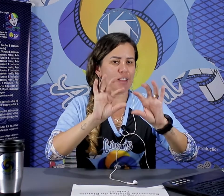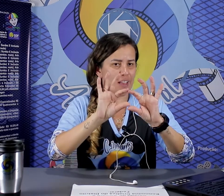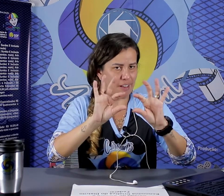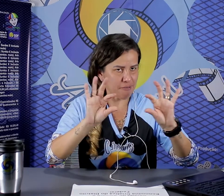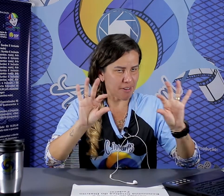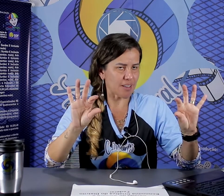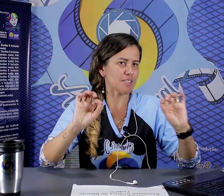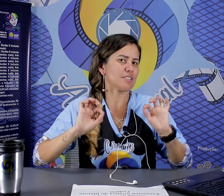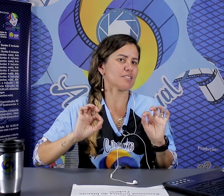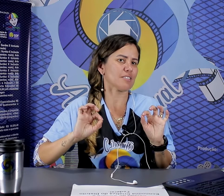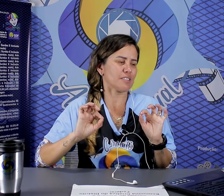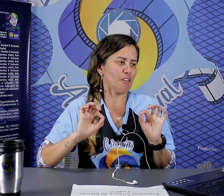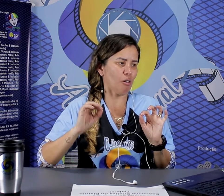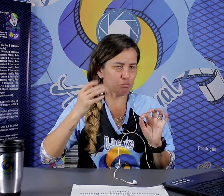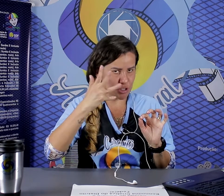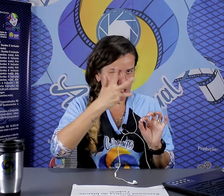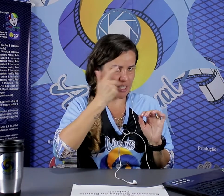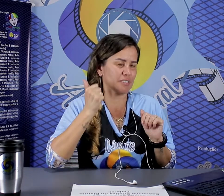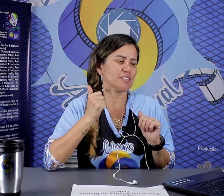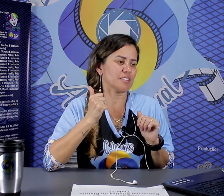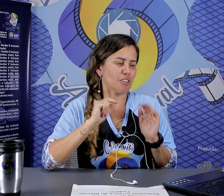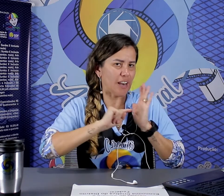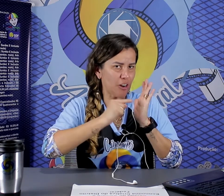É frase. Ó, bonita. Olha a nota.